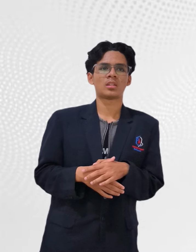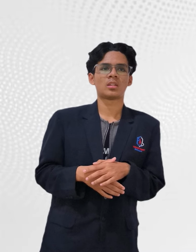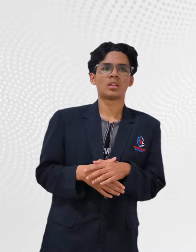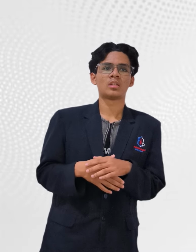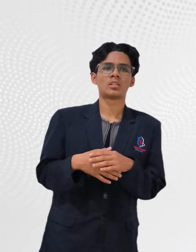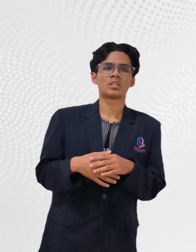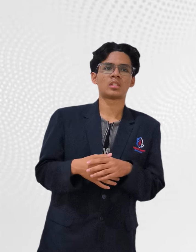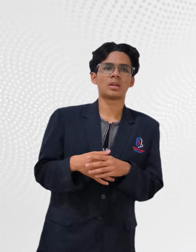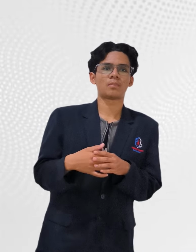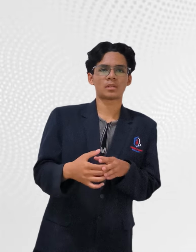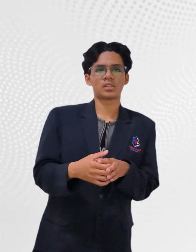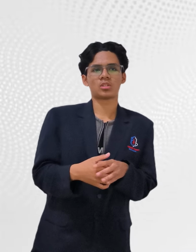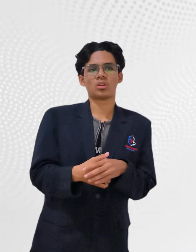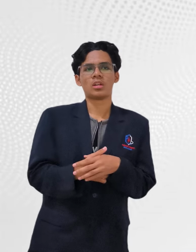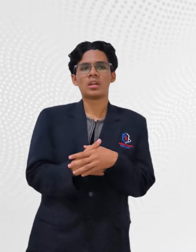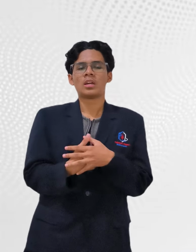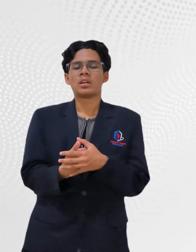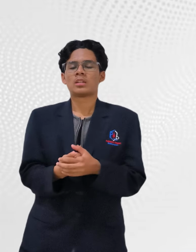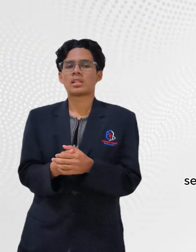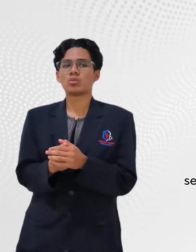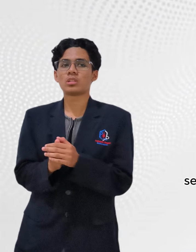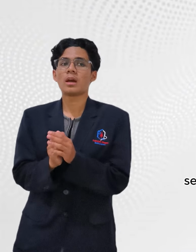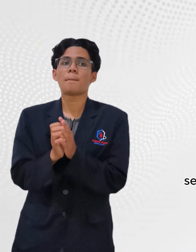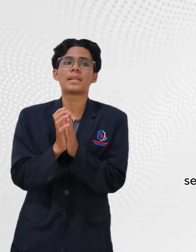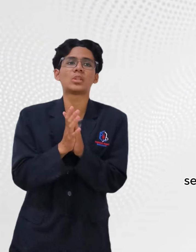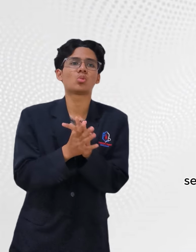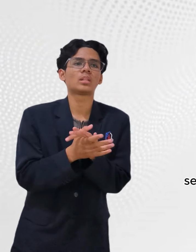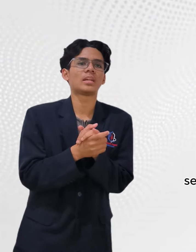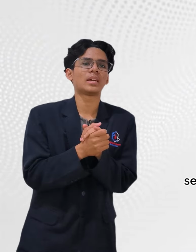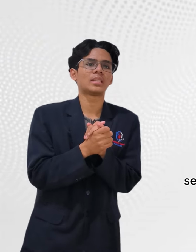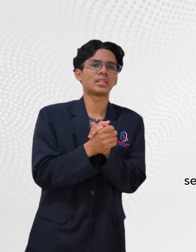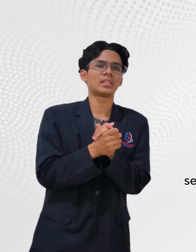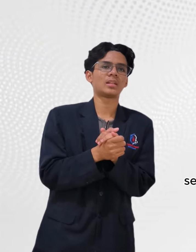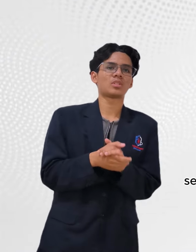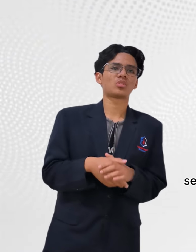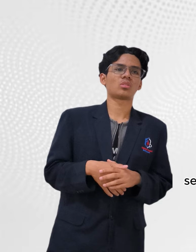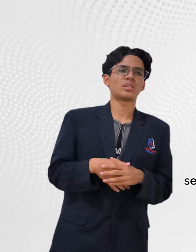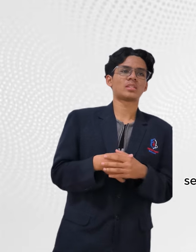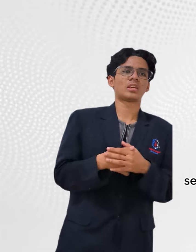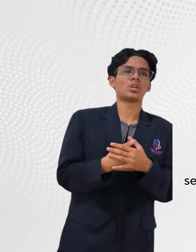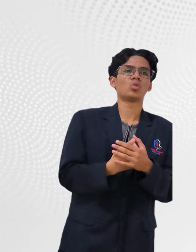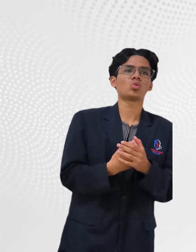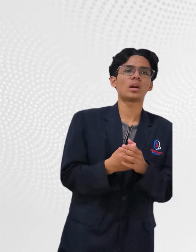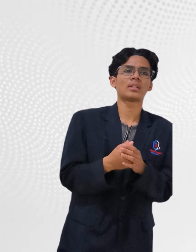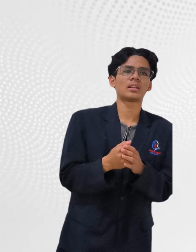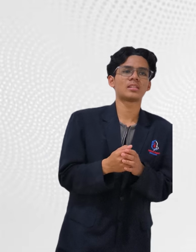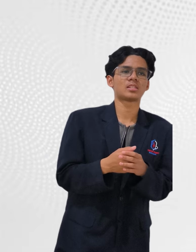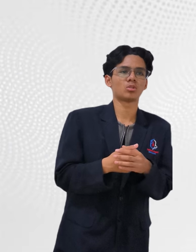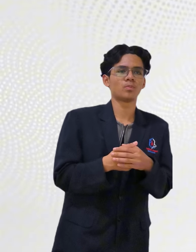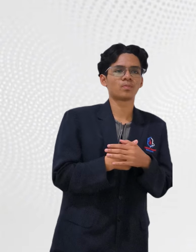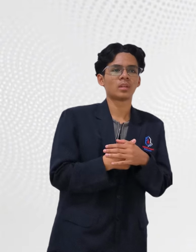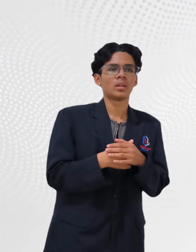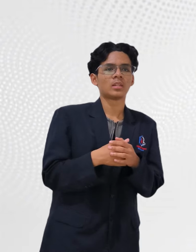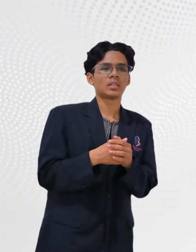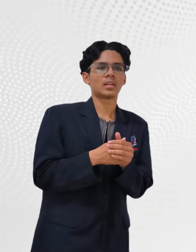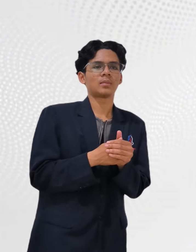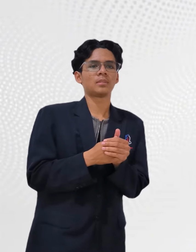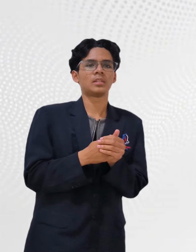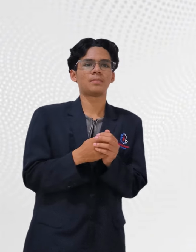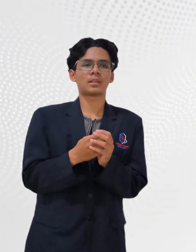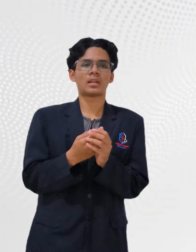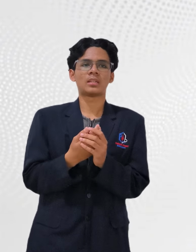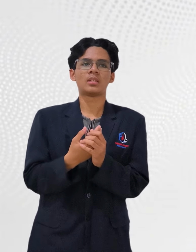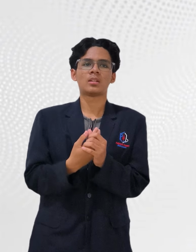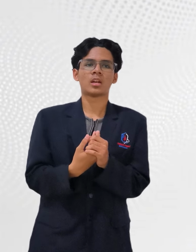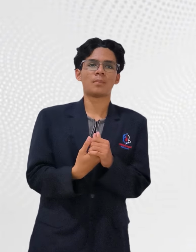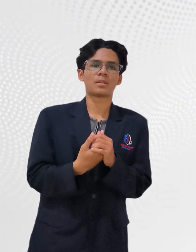dari setiap resistor. Selanjutnya, perhitungan daya energi dalam sirkuit DC. Untuk analisis loop, kita